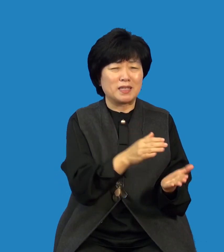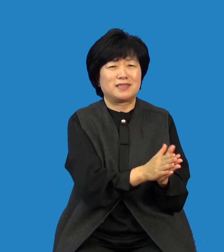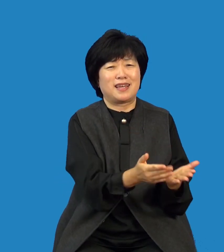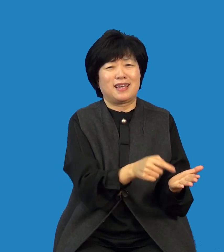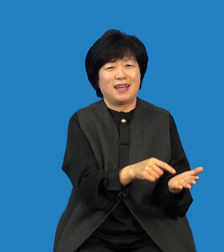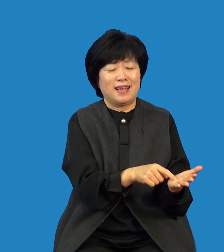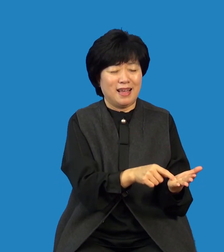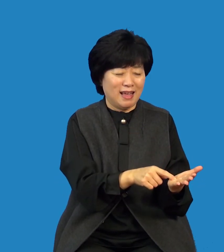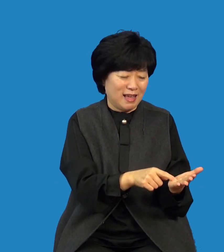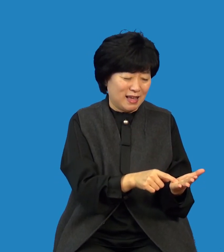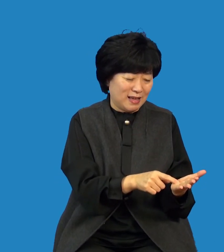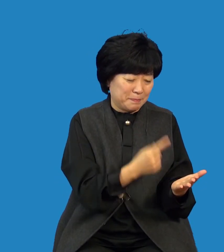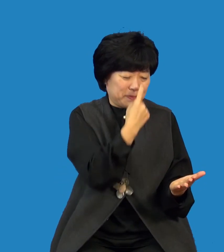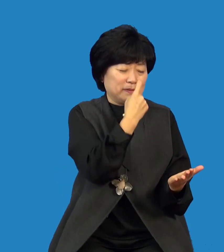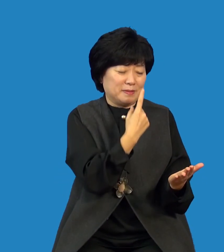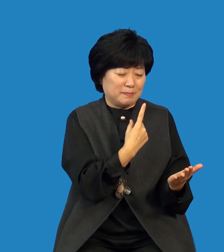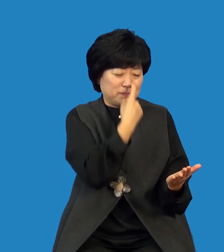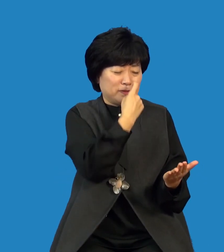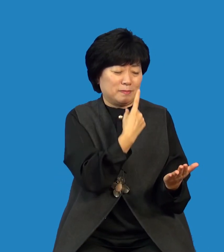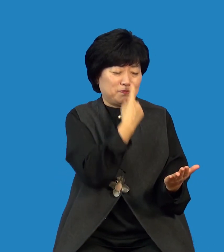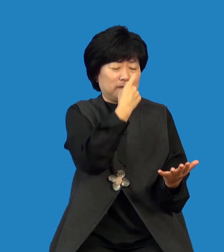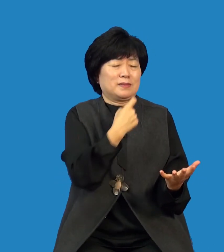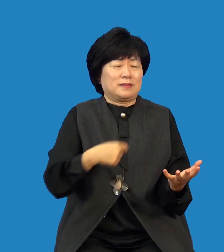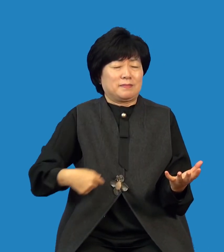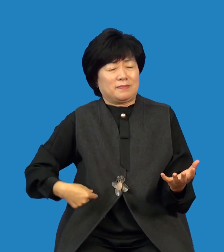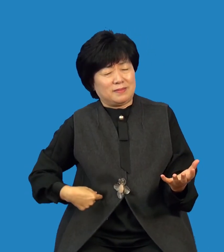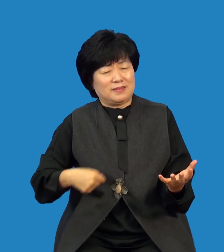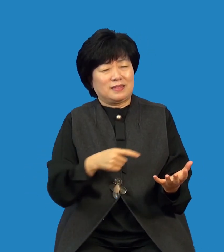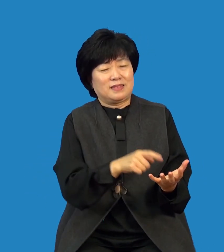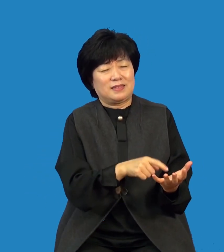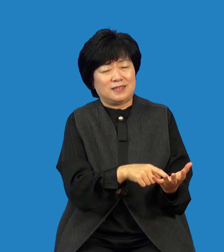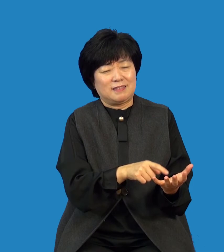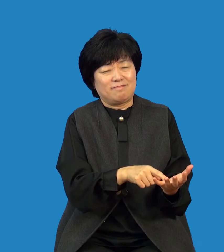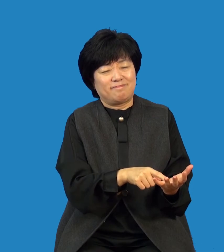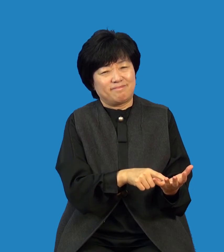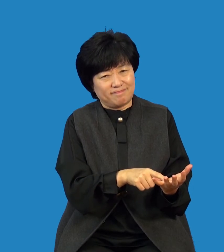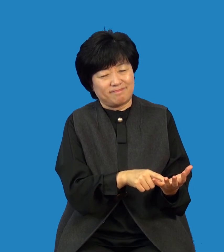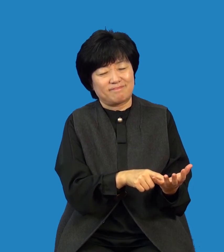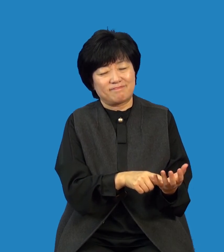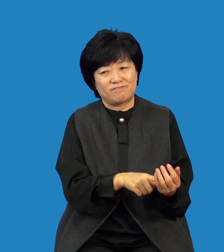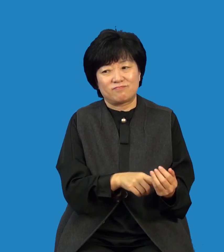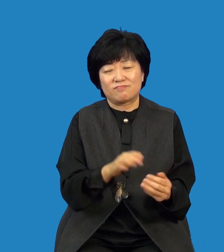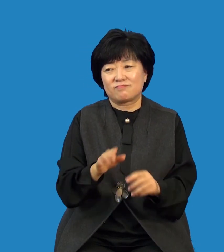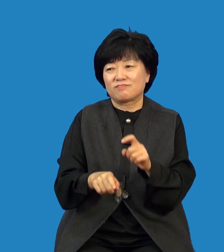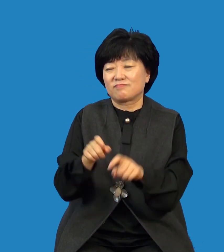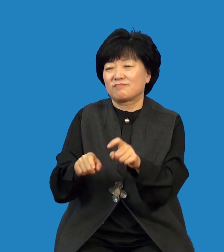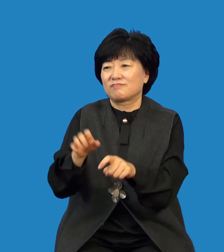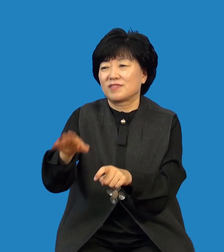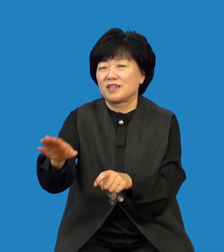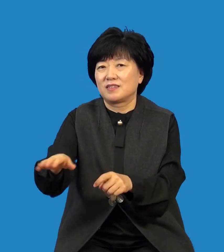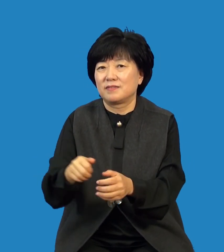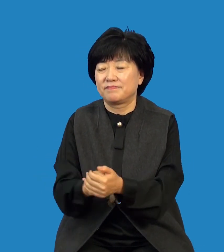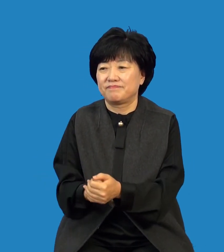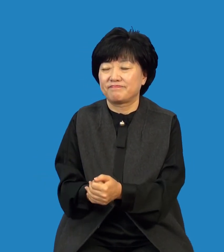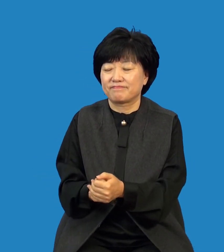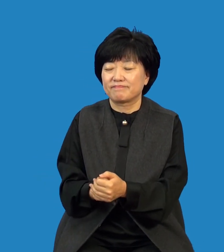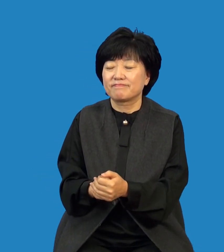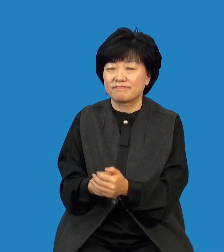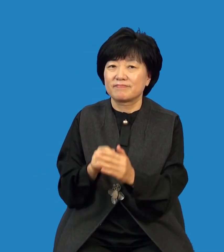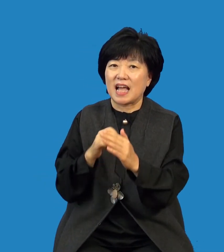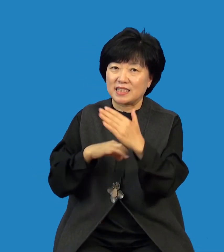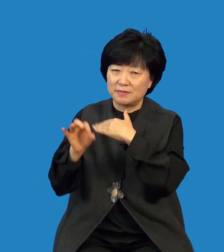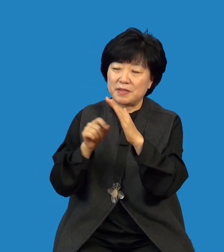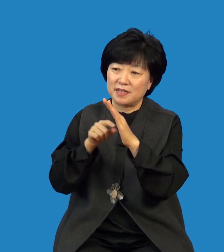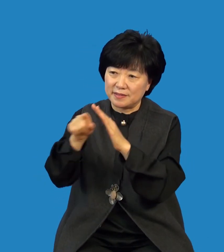들어갔더니 지도교수한테 아침에 이메일 온 거 봤냐 그랬더니 봤다고. 그러면서 잘했다고 막 칭찬을 해주는 거예요. 그런데 이제 거기서 이실직고를 한